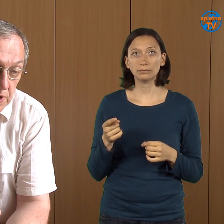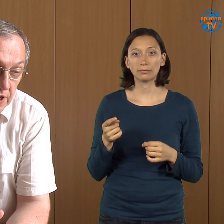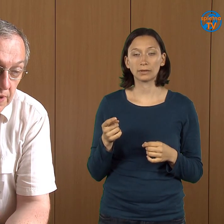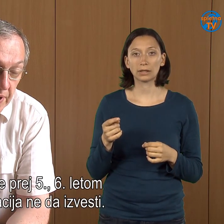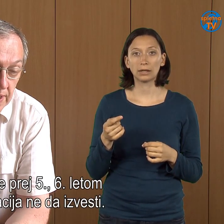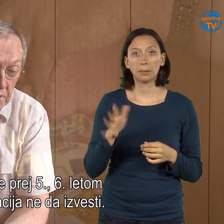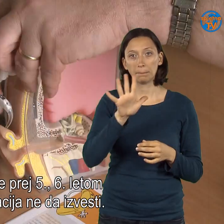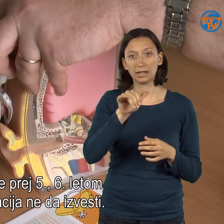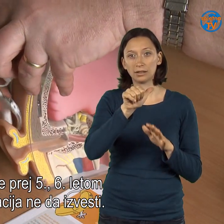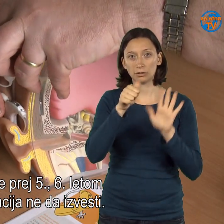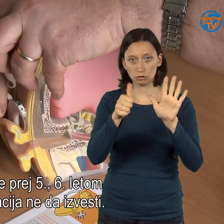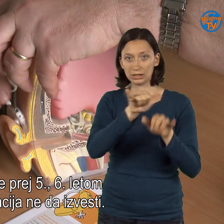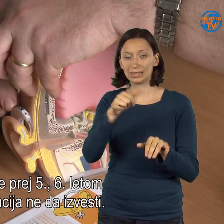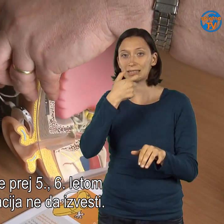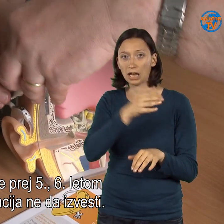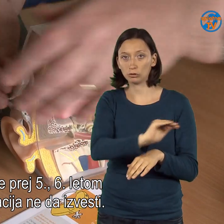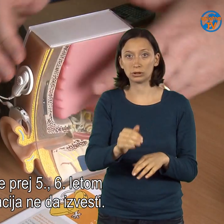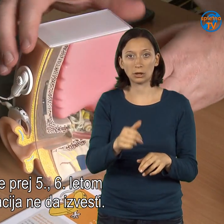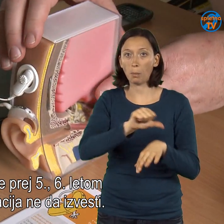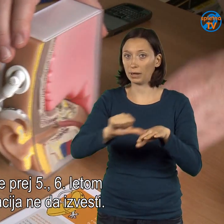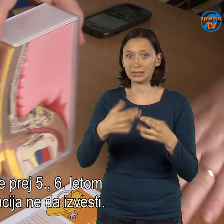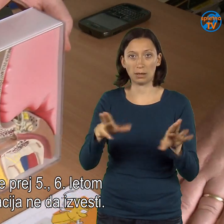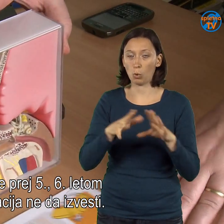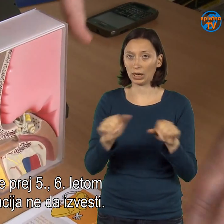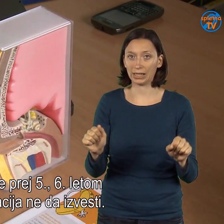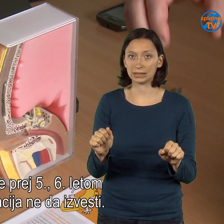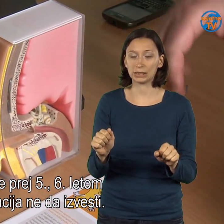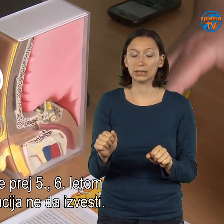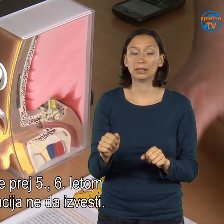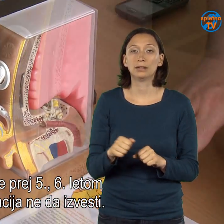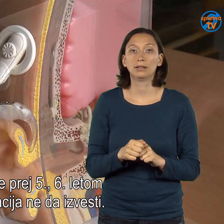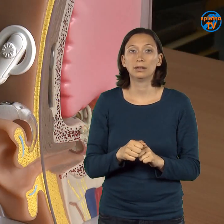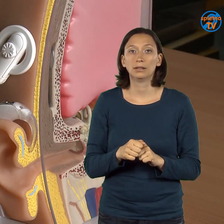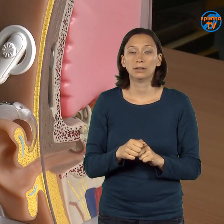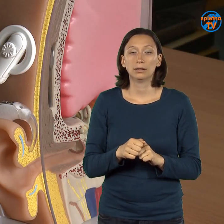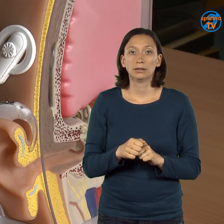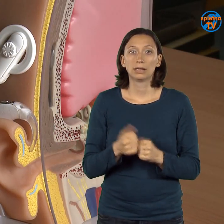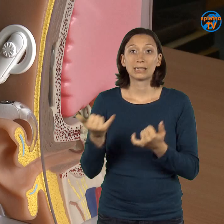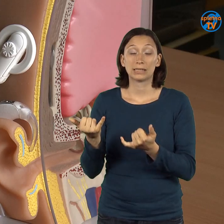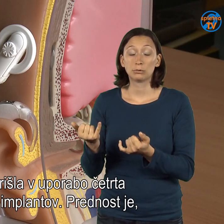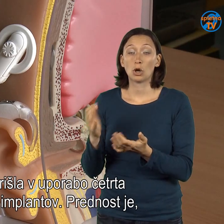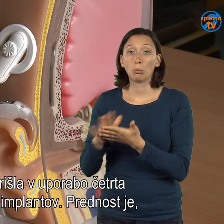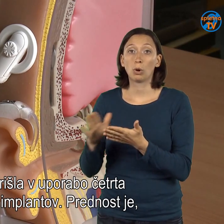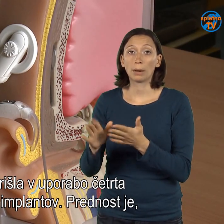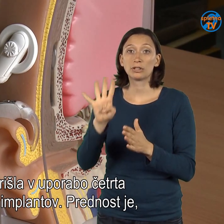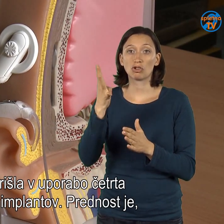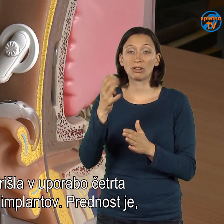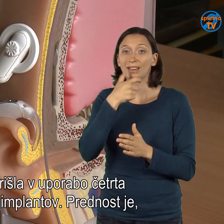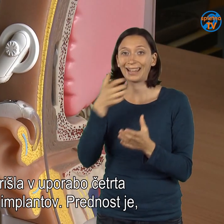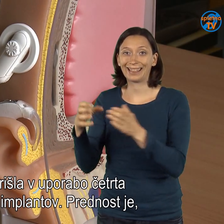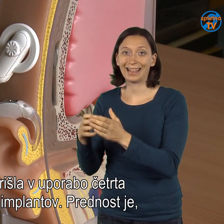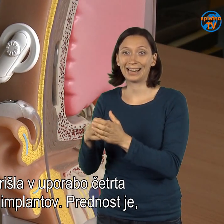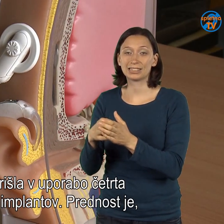pred 5-6 letom se operacije ne da izvesti. Zdaj je prišla v uporabo